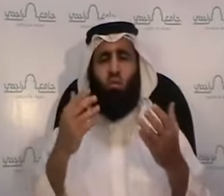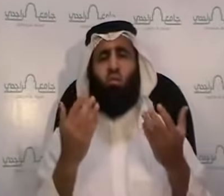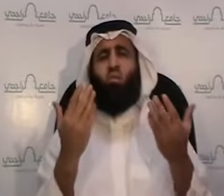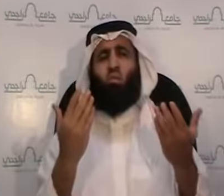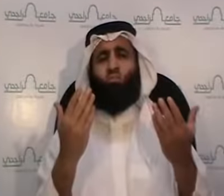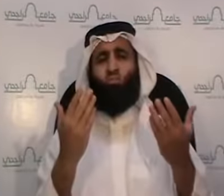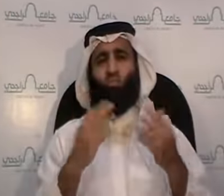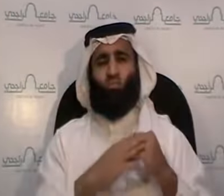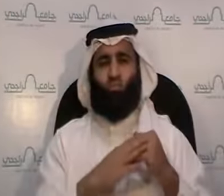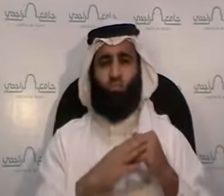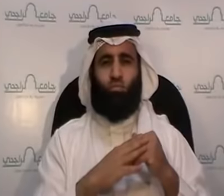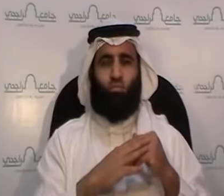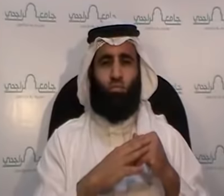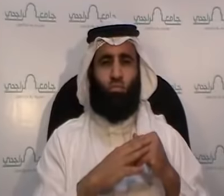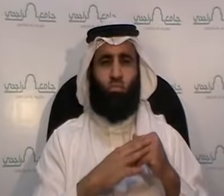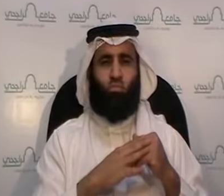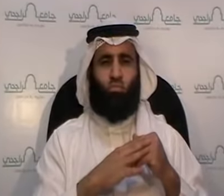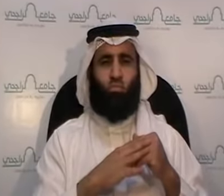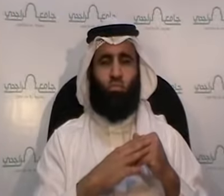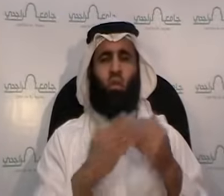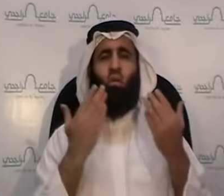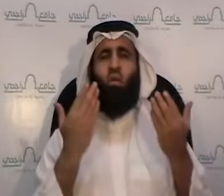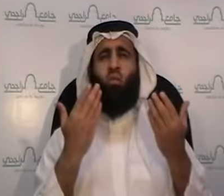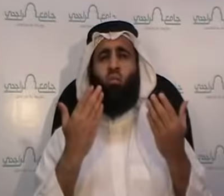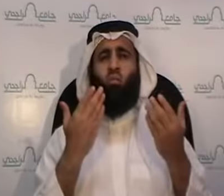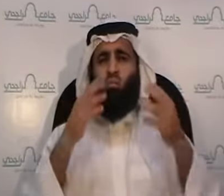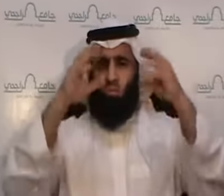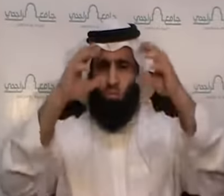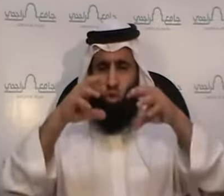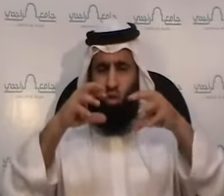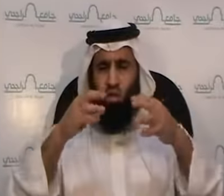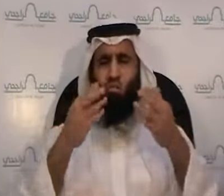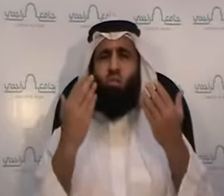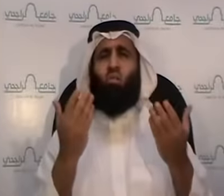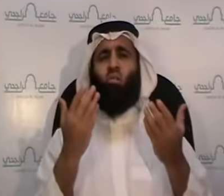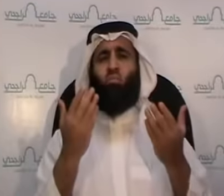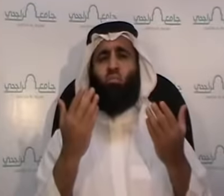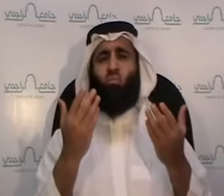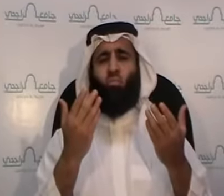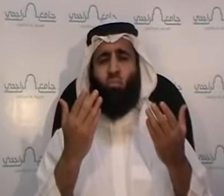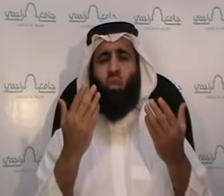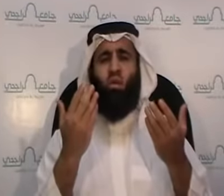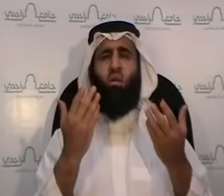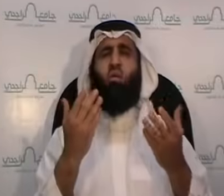مدرارا. اللهم اسقنا واغننا، اللهم اسقنا